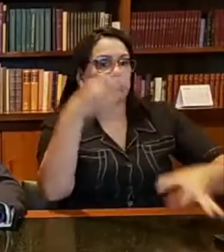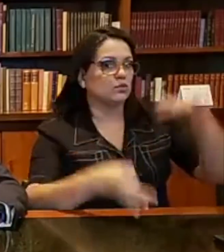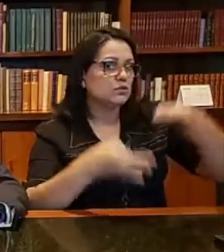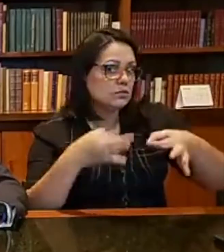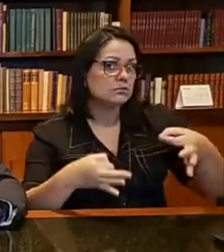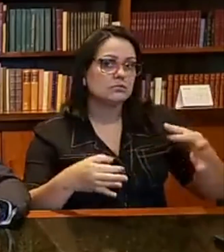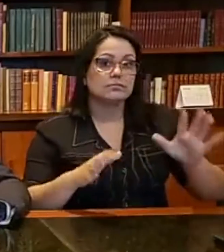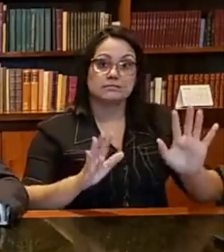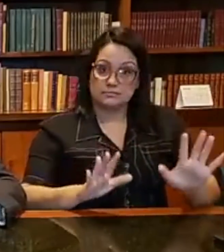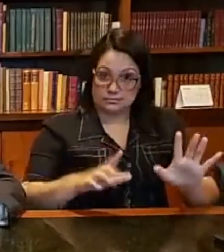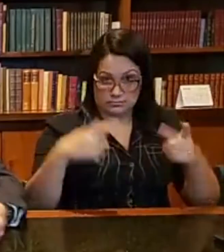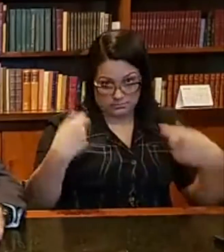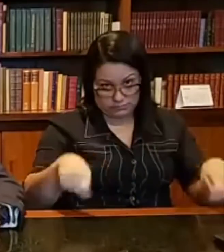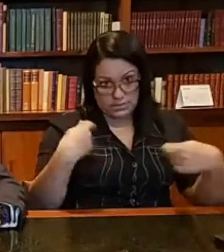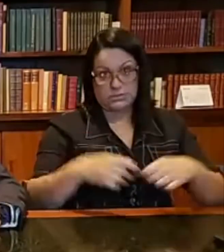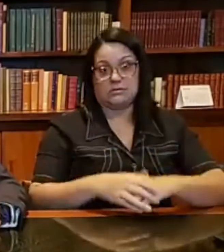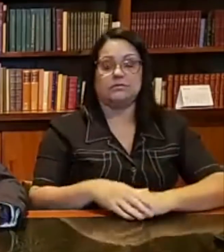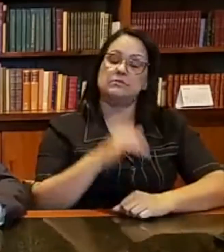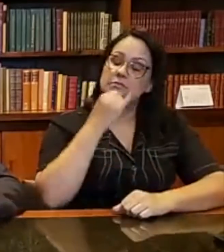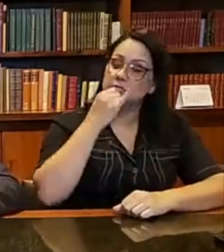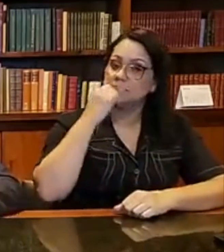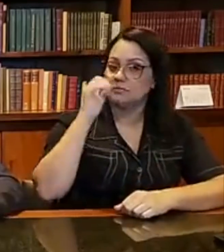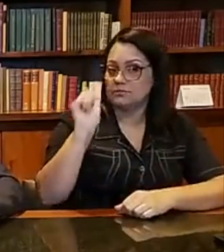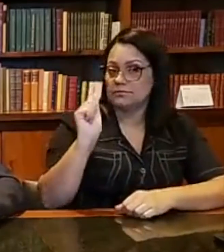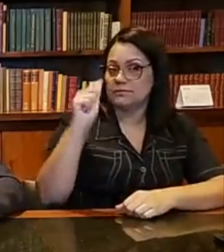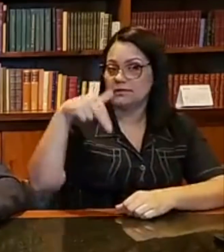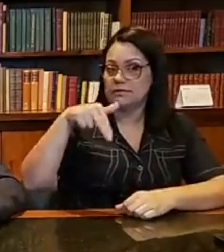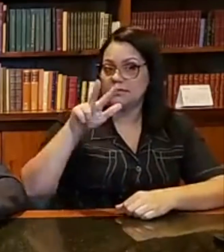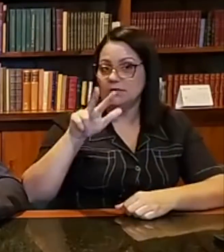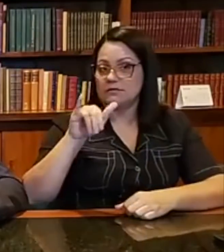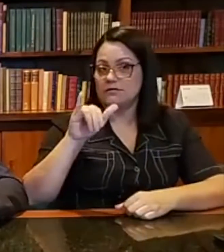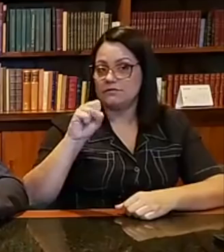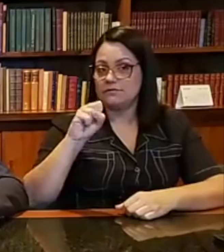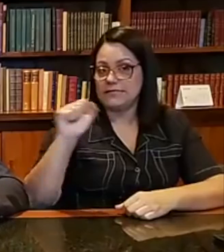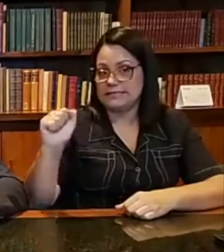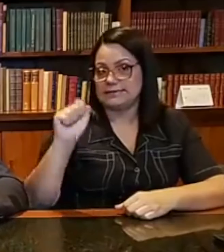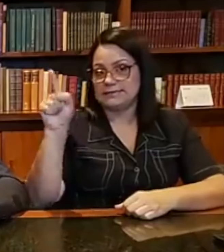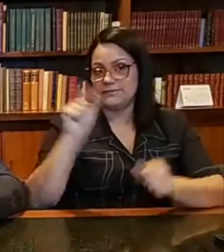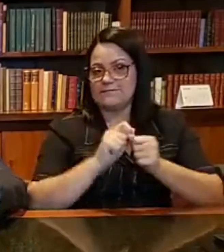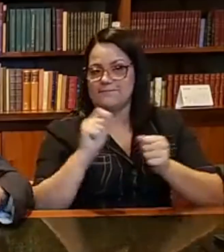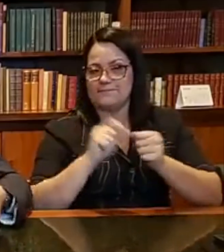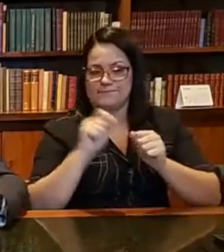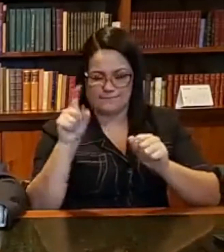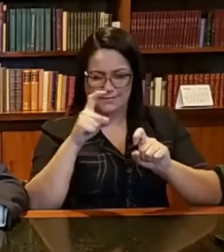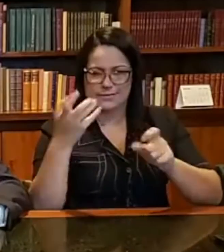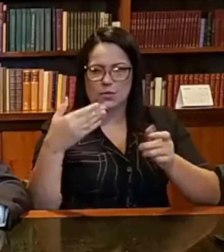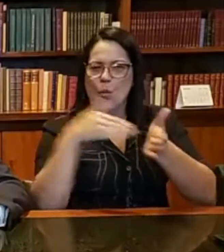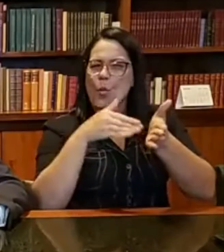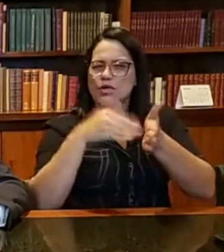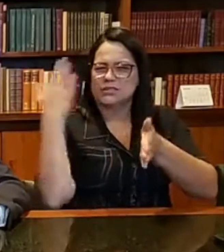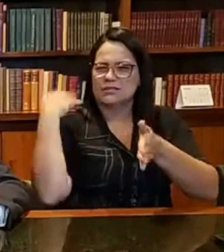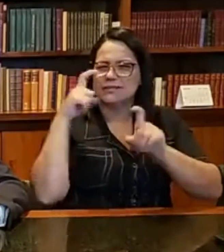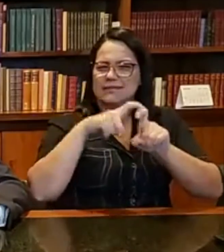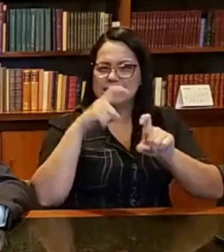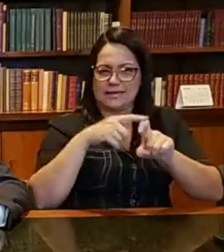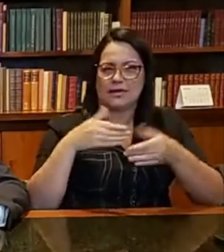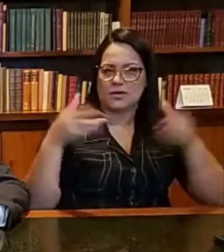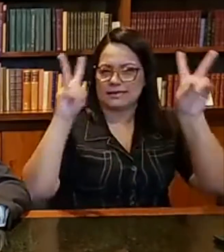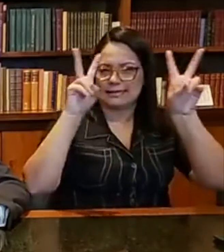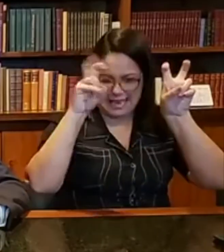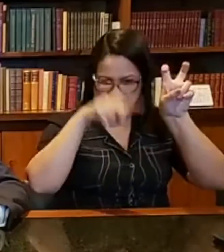exemplo, a Anvisa também diz na lei última, na lei que trata desse assunto, desse ano,